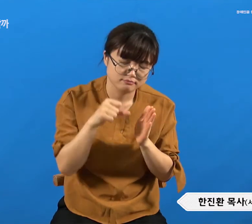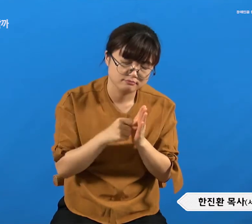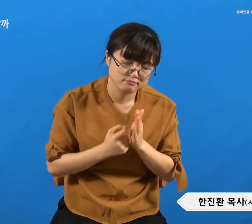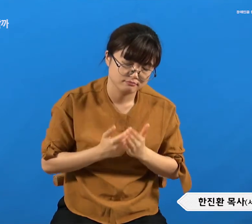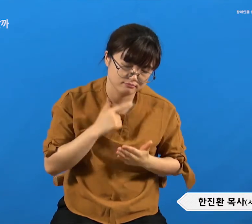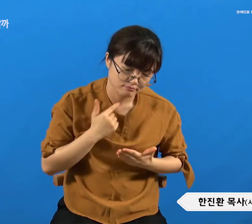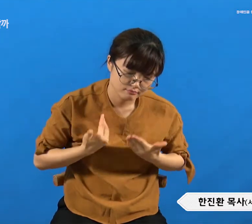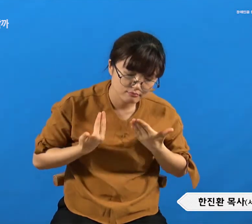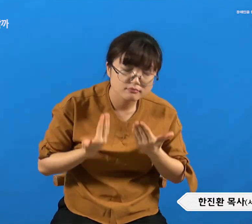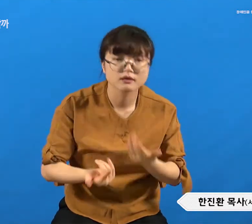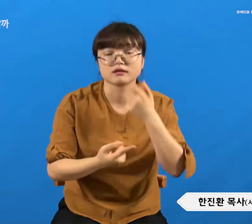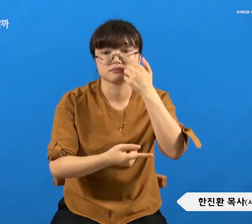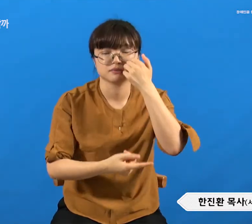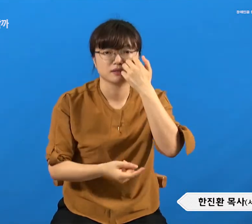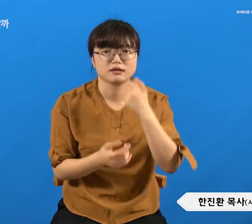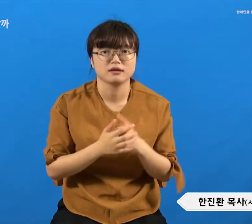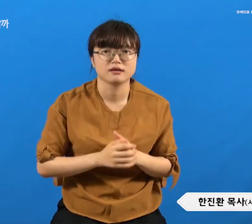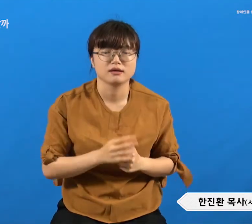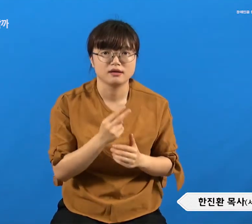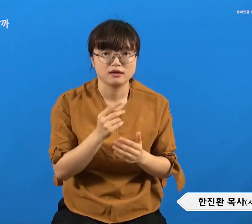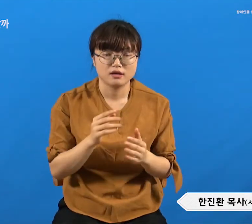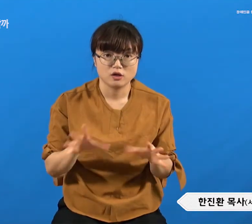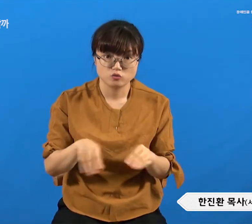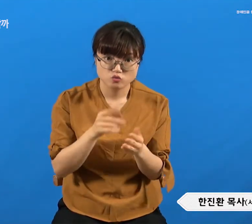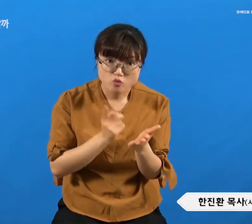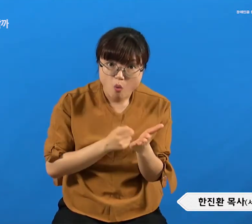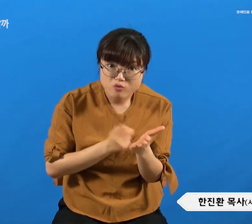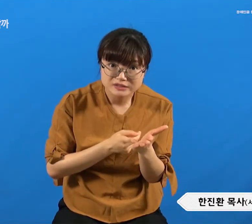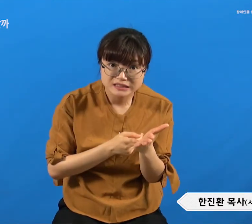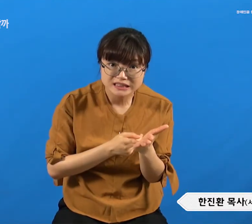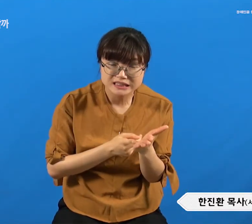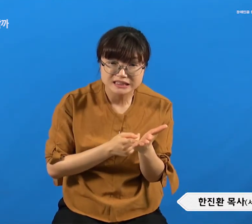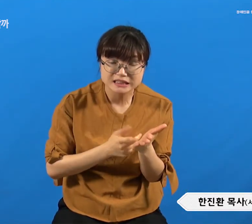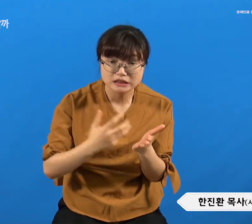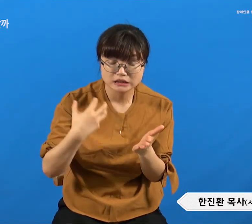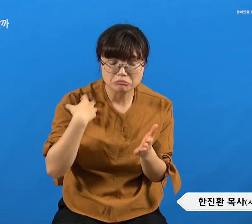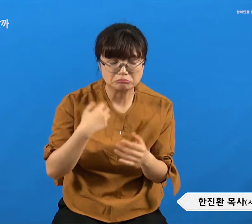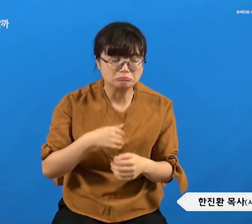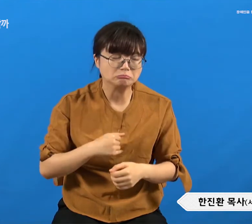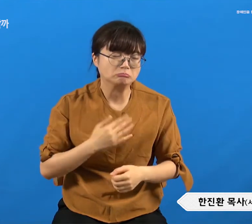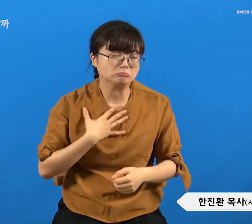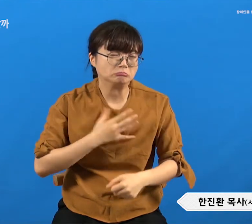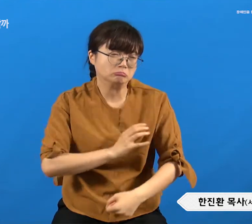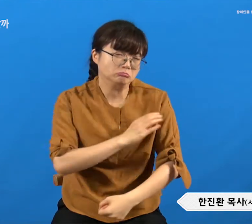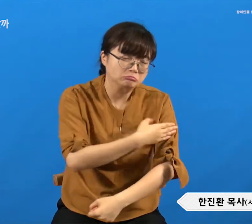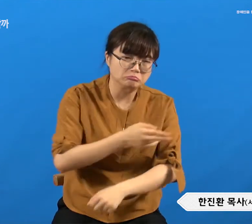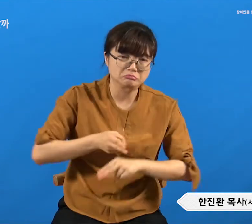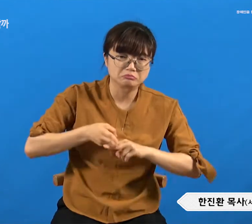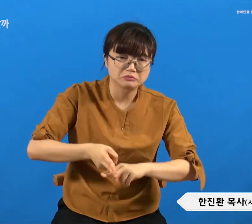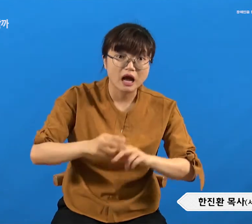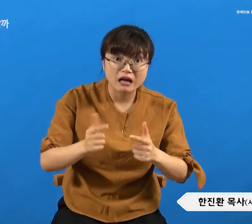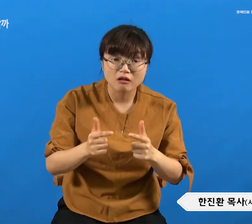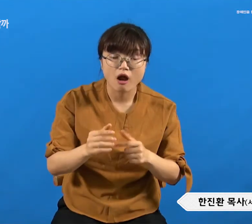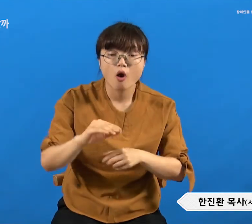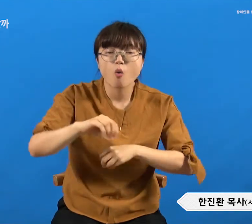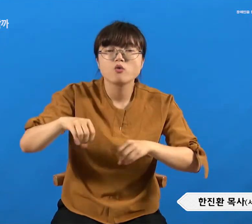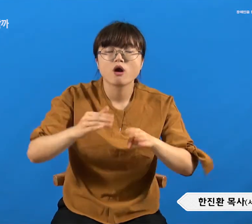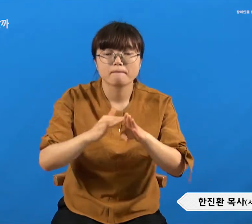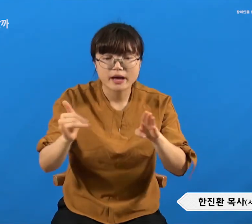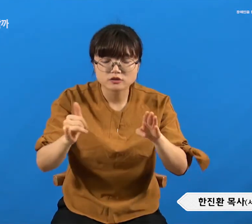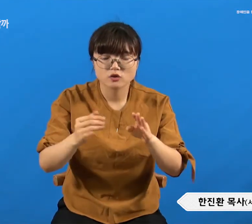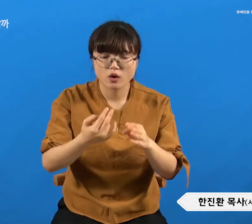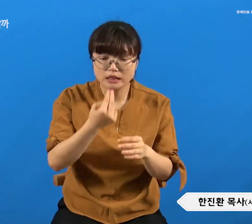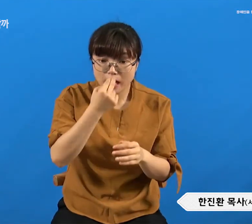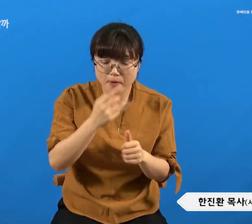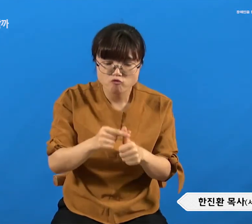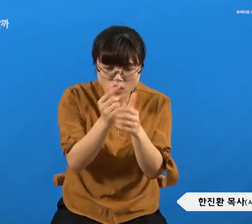쏟아부었습니다. 그에게 총리라는 자리는 누리고 군림하는 자리가 아니라 백성들을 살려내기